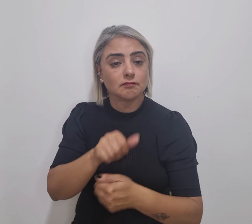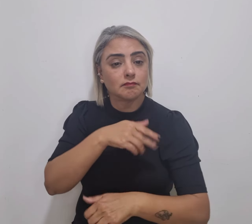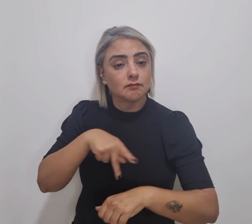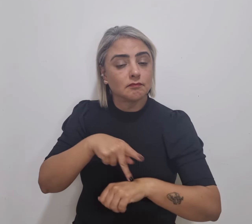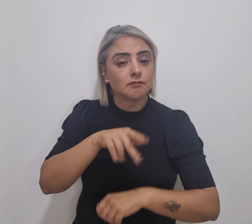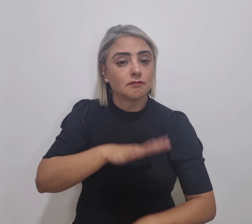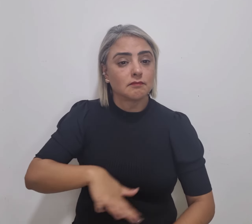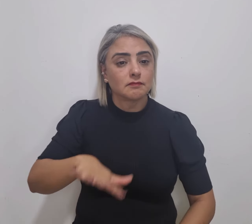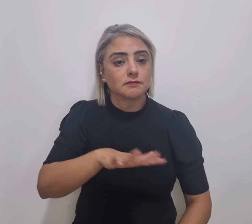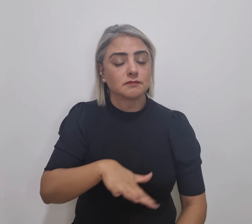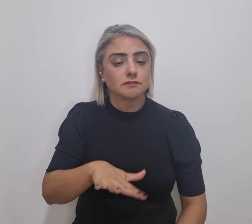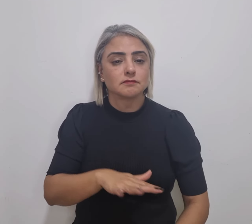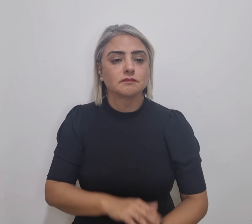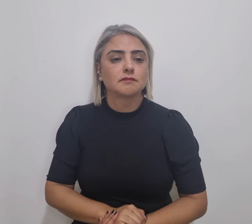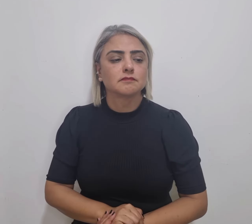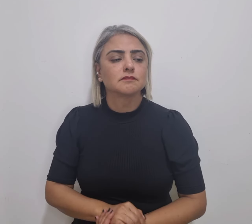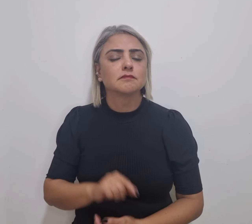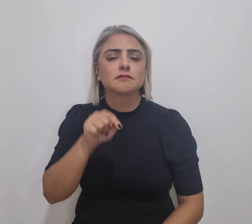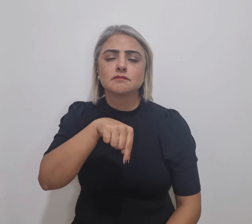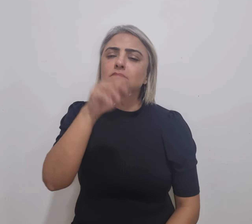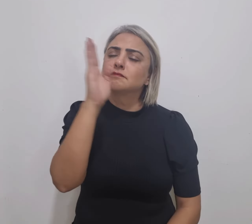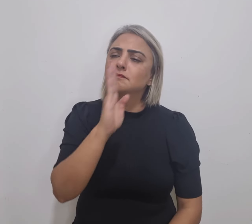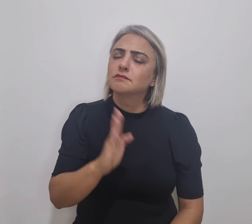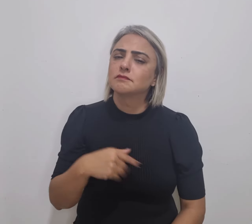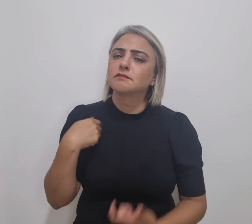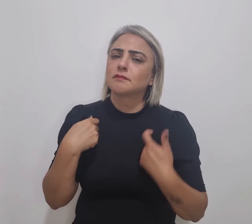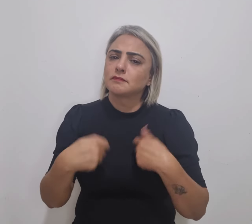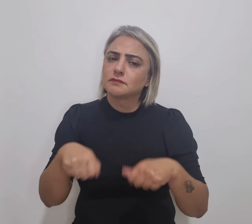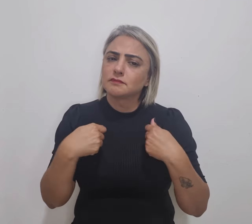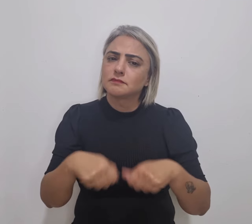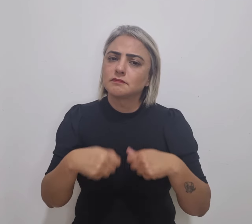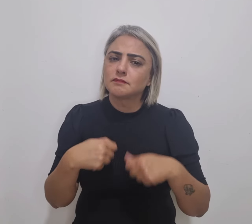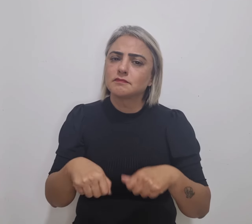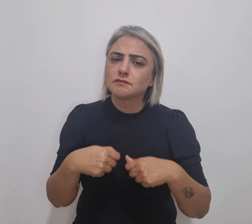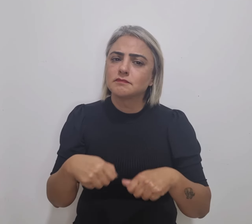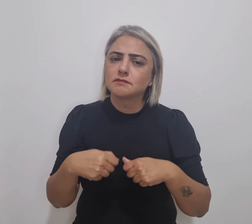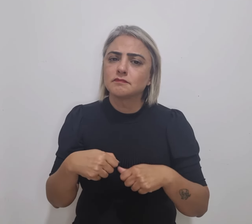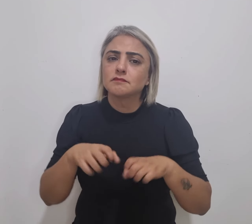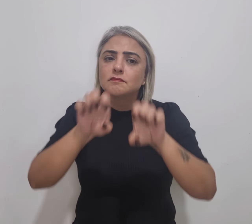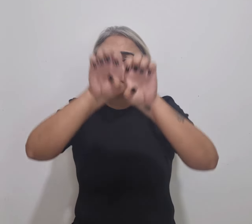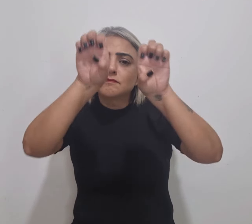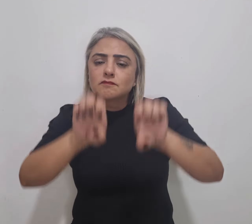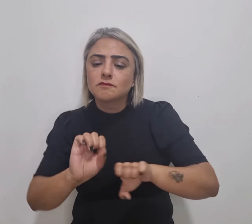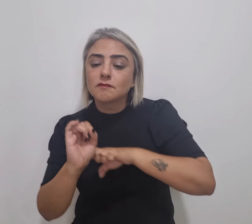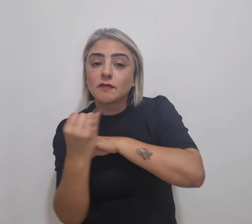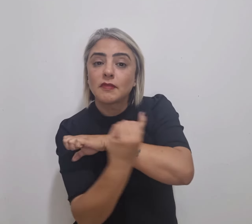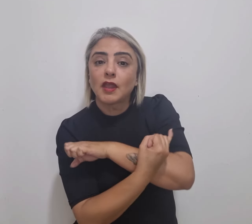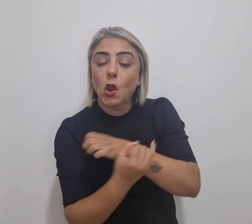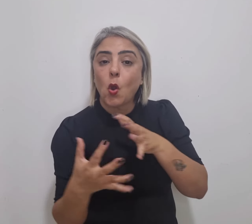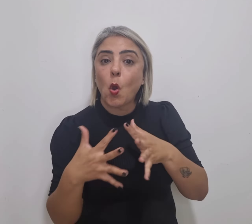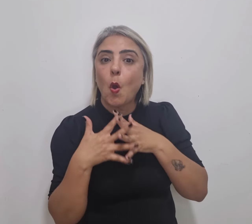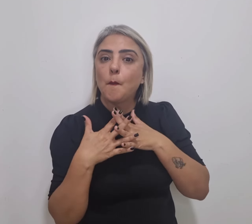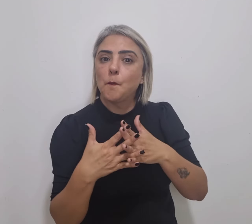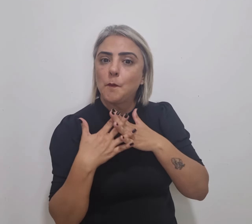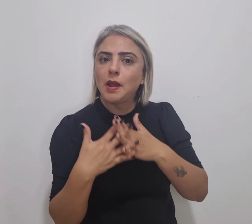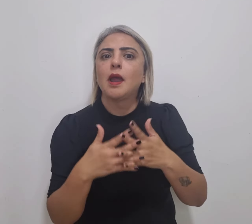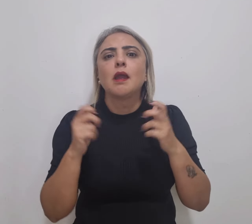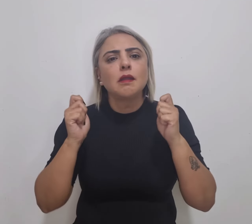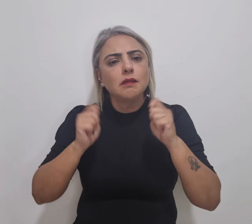setores. O Brasil necessita de uma infraestrutura complexa, capaz de